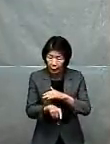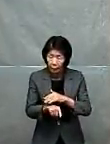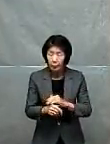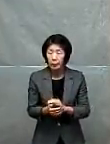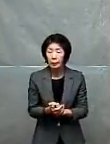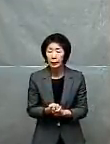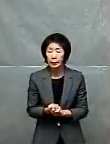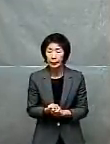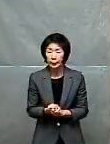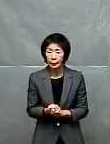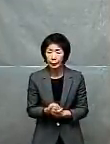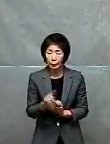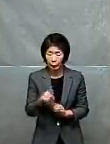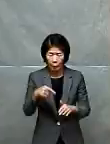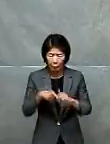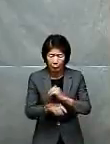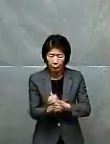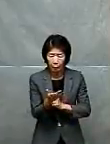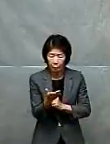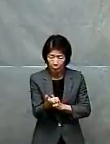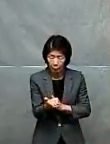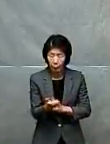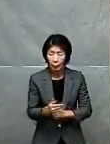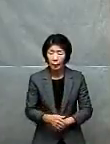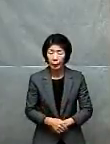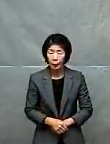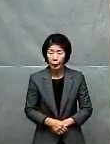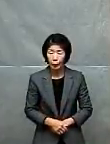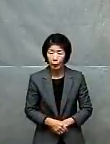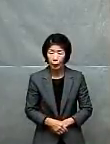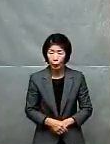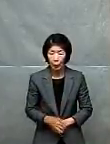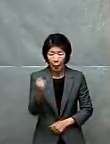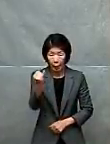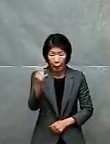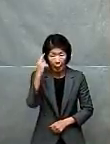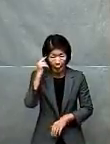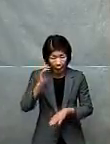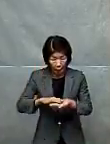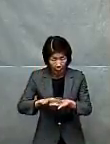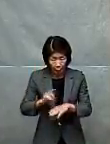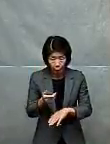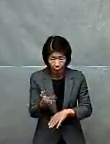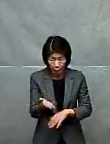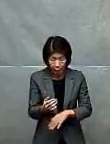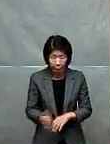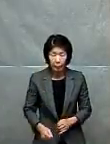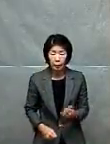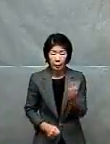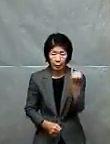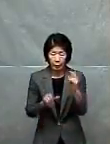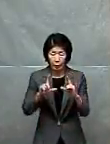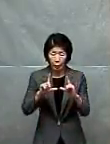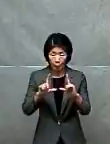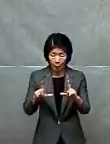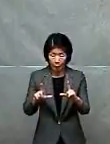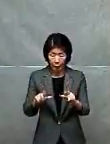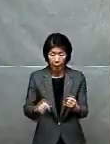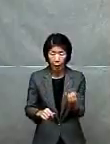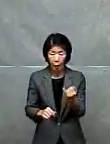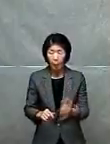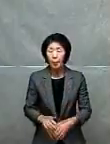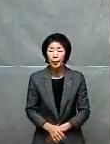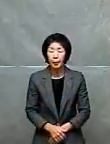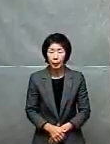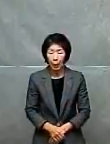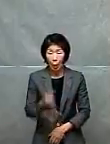というか、そこはなぜここまでこの話がこじれてきたんだっていうふうに知事ご自身はこう認識してますか。 私がお聞きした